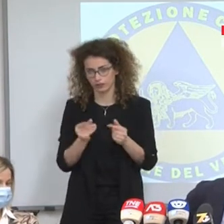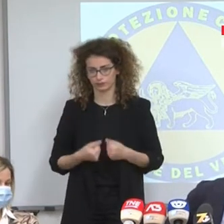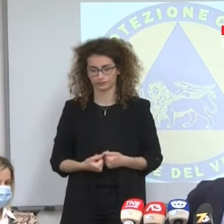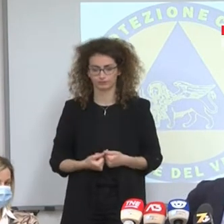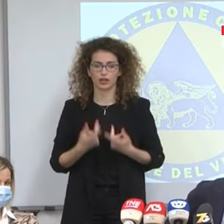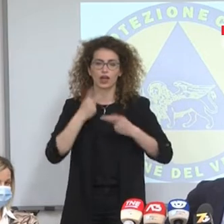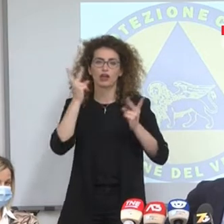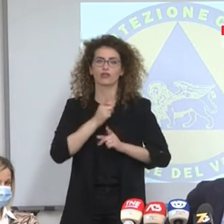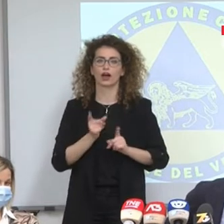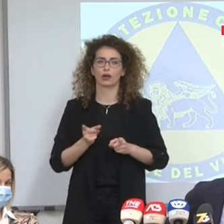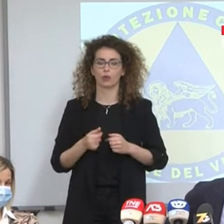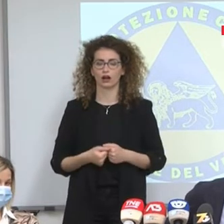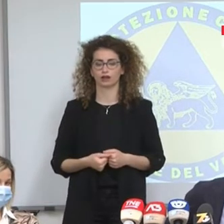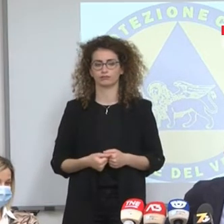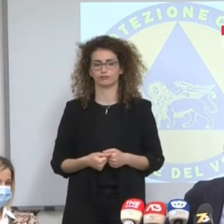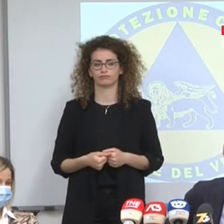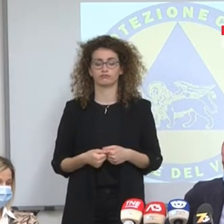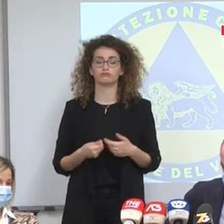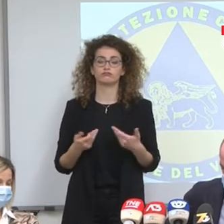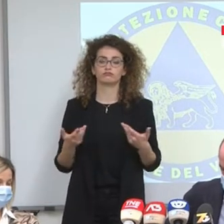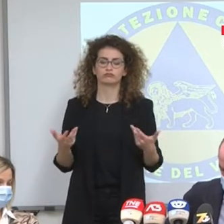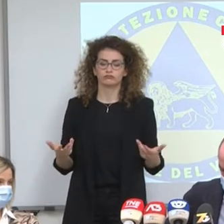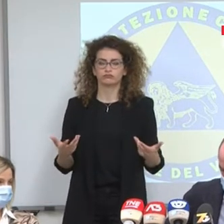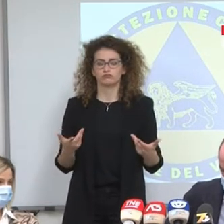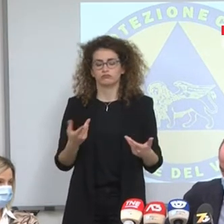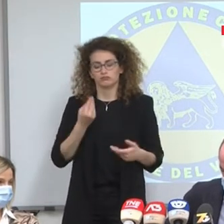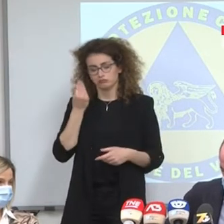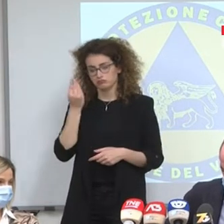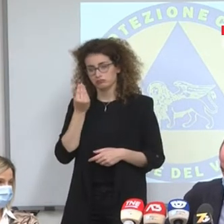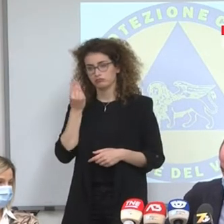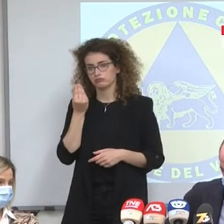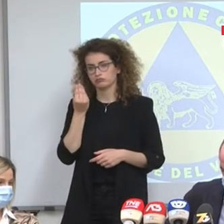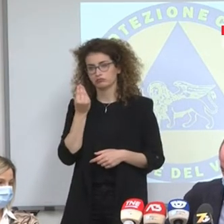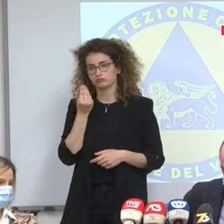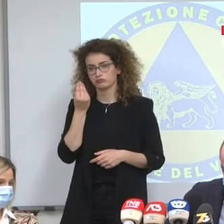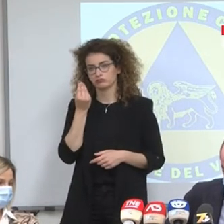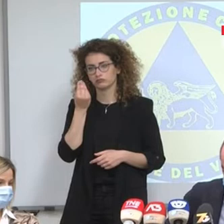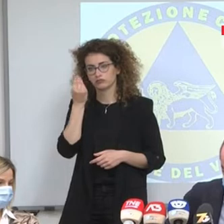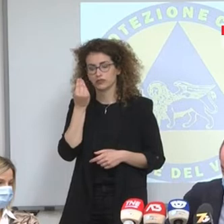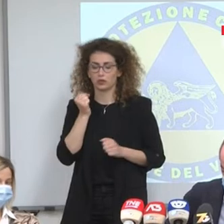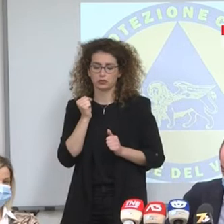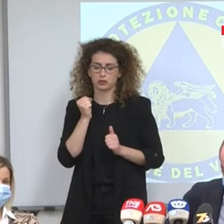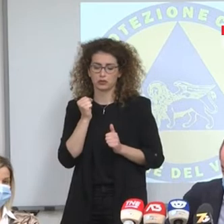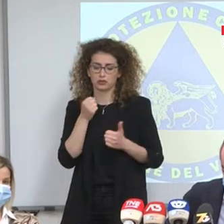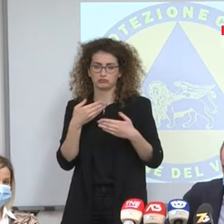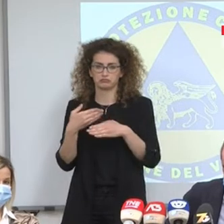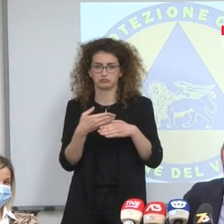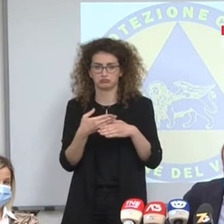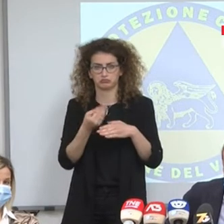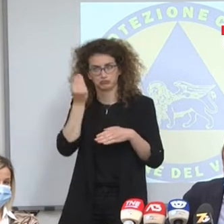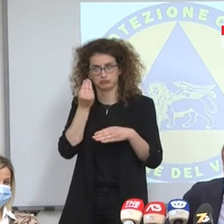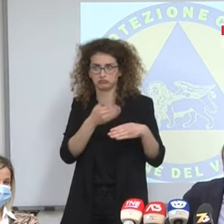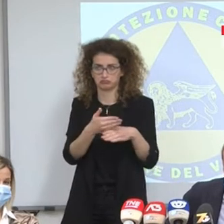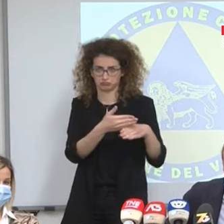è pur vero che, fra l'altro, penso insomma che possa essere anche sufficientemente condivisa la nostra